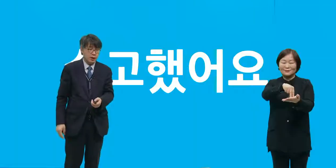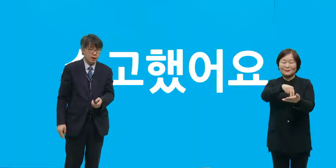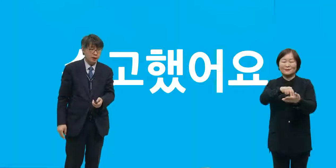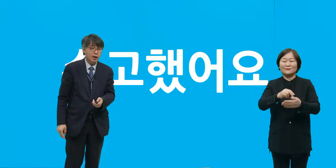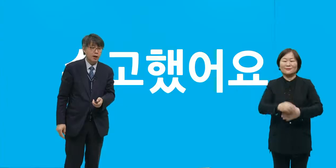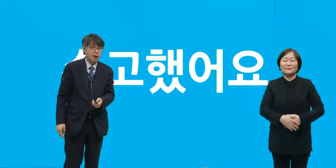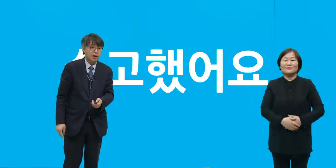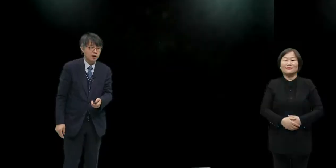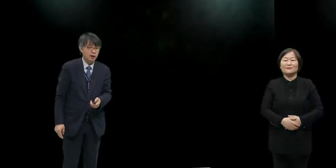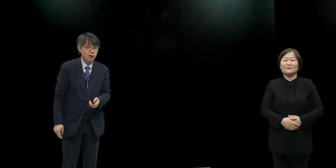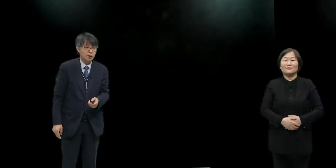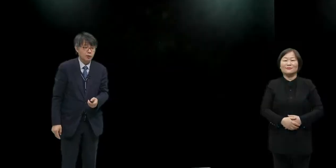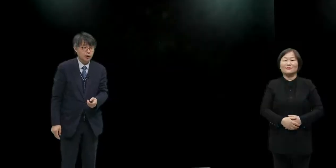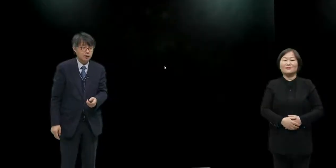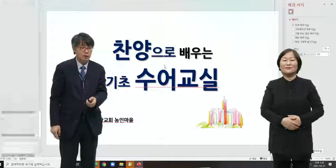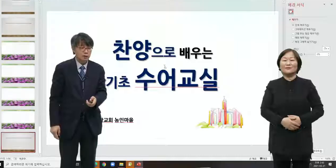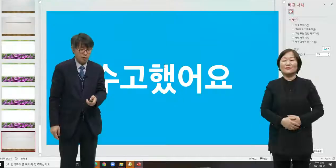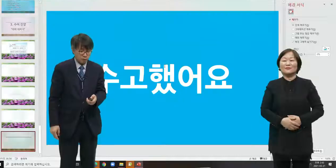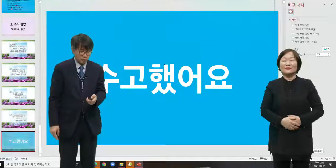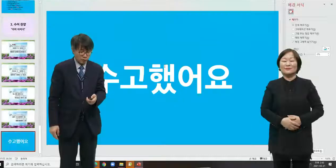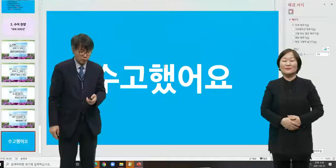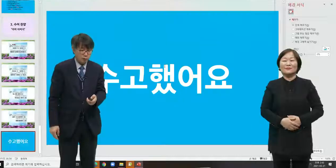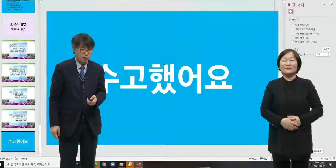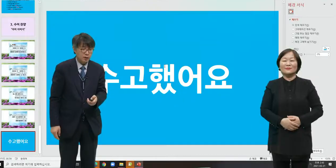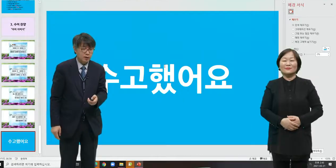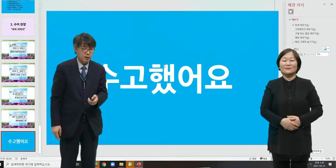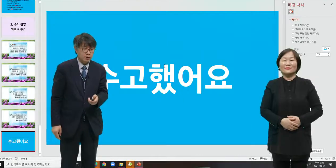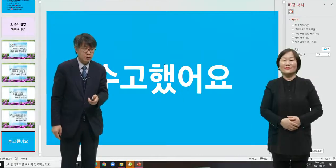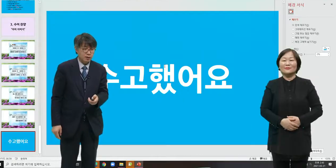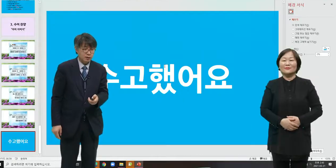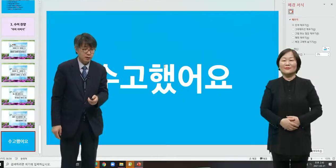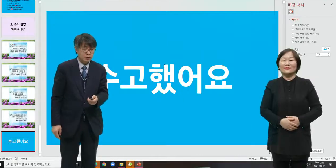세우시네 이렇게 하는 건데요. 아유 죄송합니다. 네,